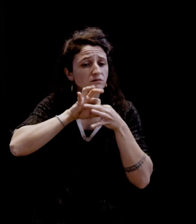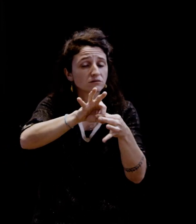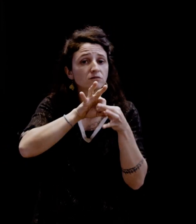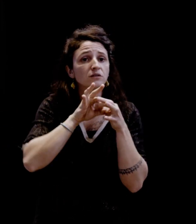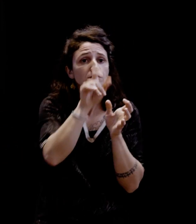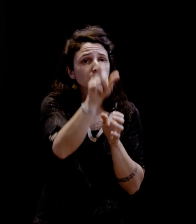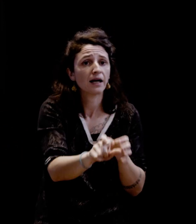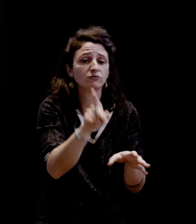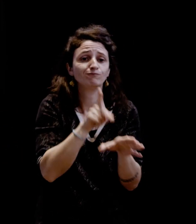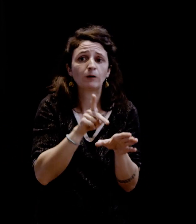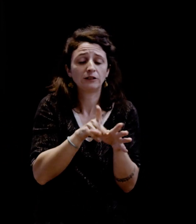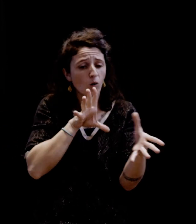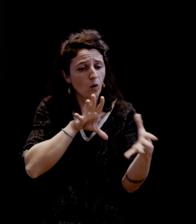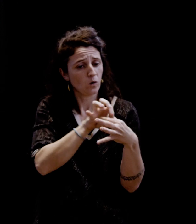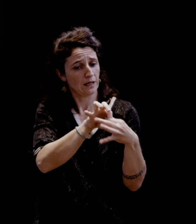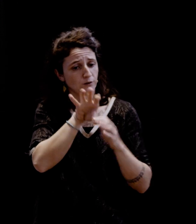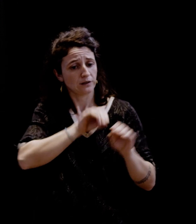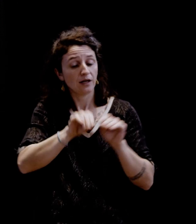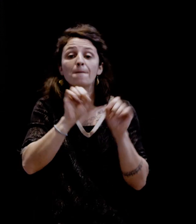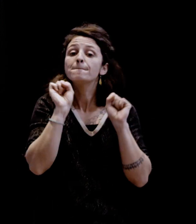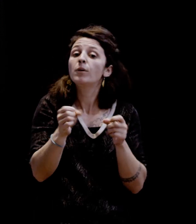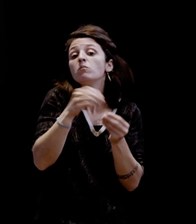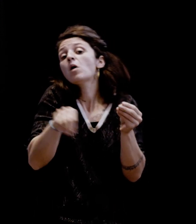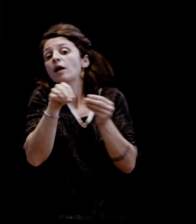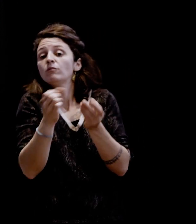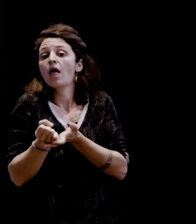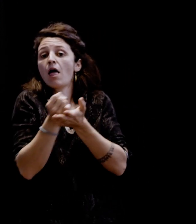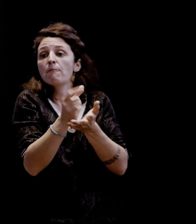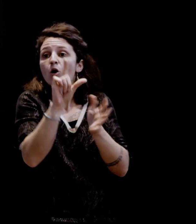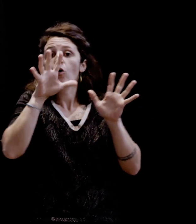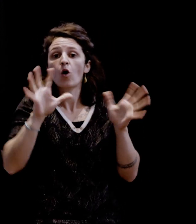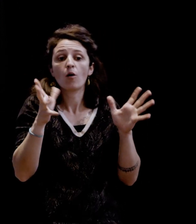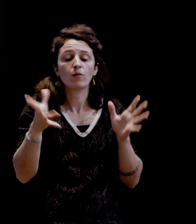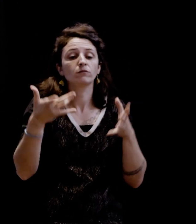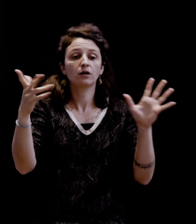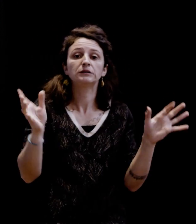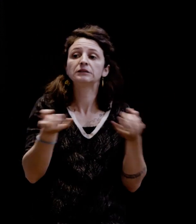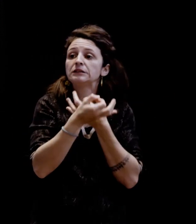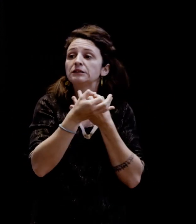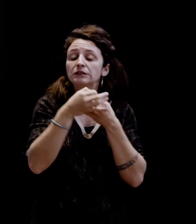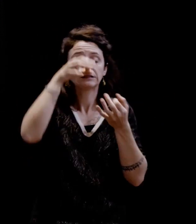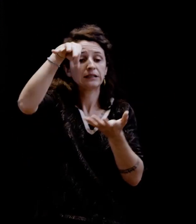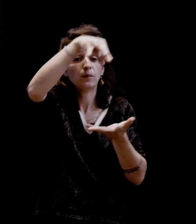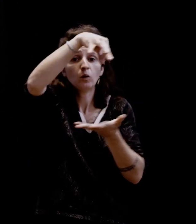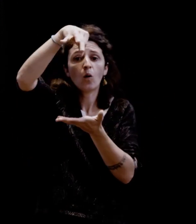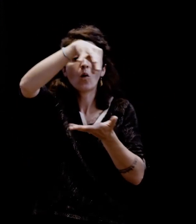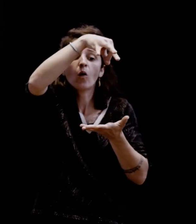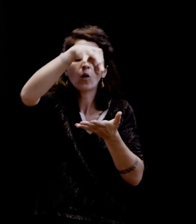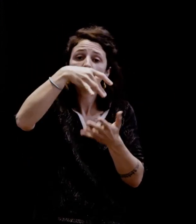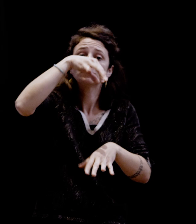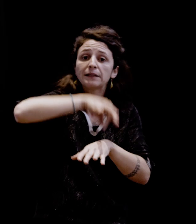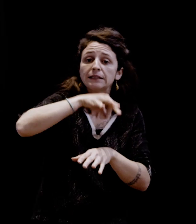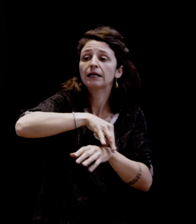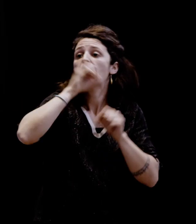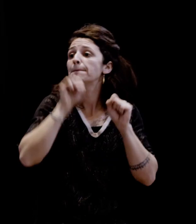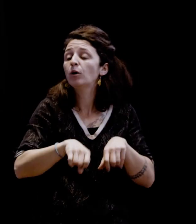elle a besoin d'être un peu aidée, avec de l'hypnose médicale, j'ai oublié un E, avec des prémédications, Atarax, on aime un peu moins chez l'enfant, avec du Valium,